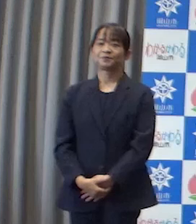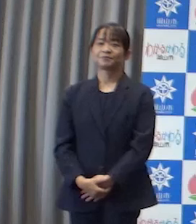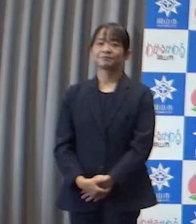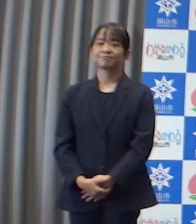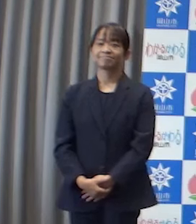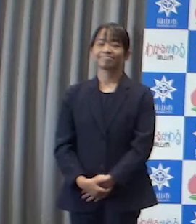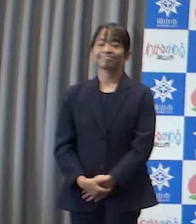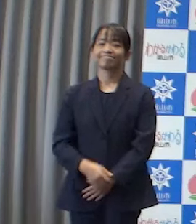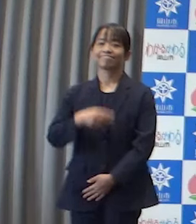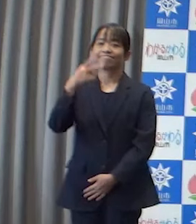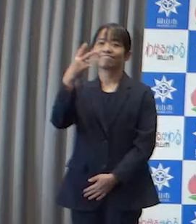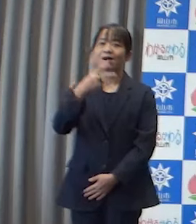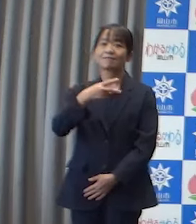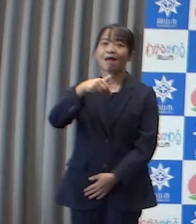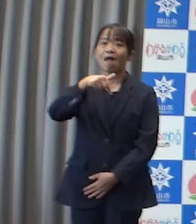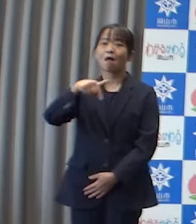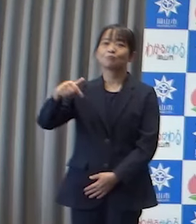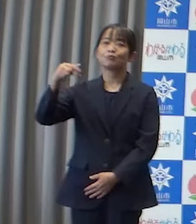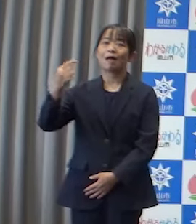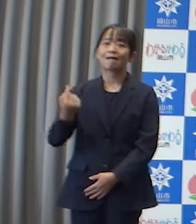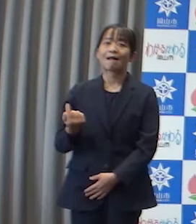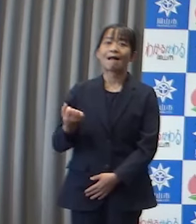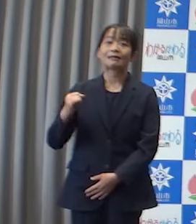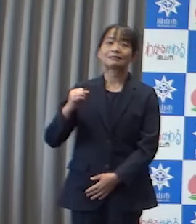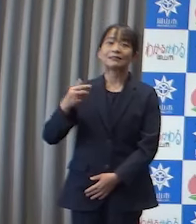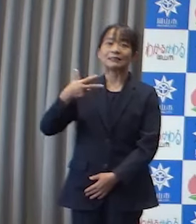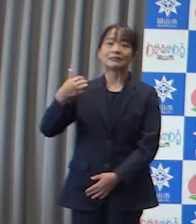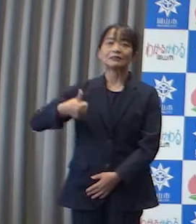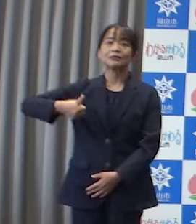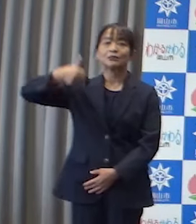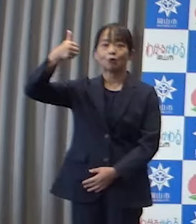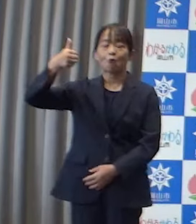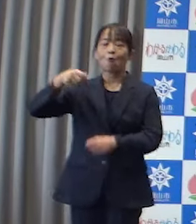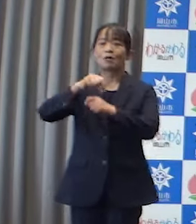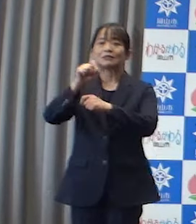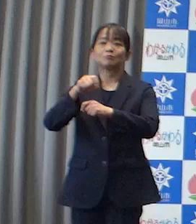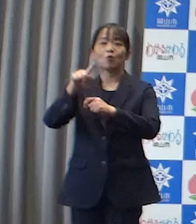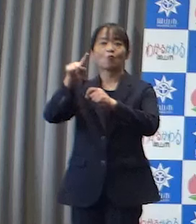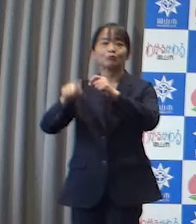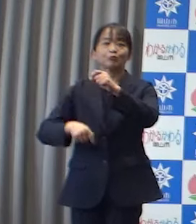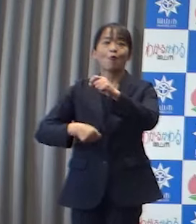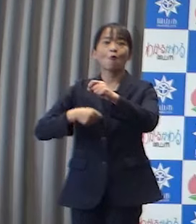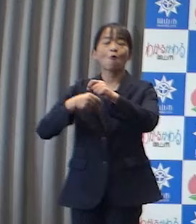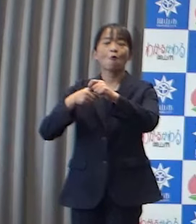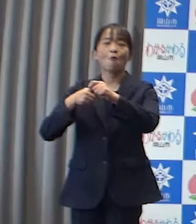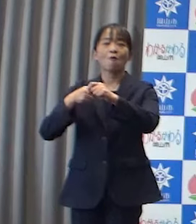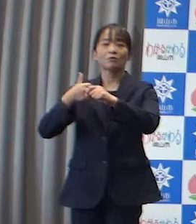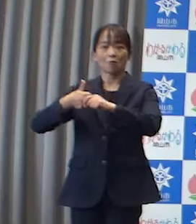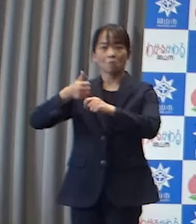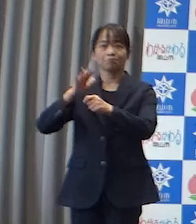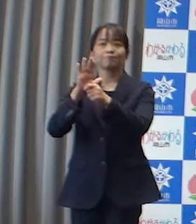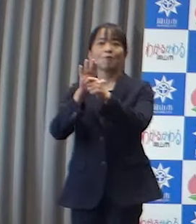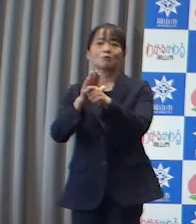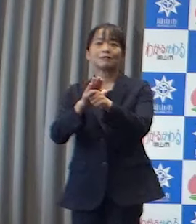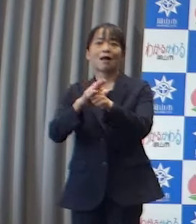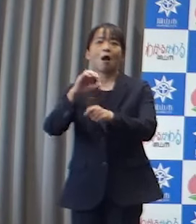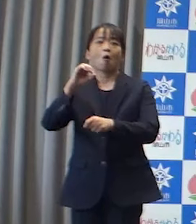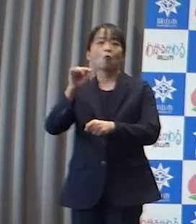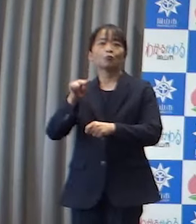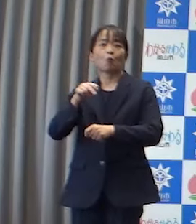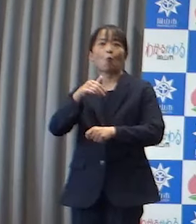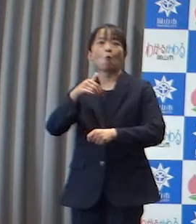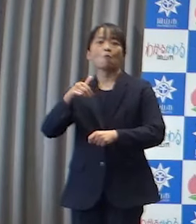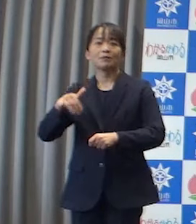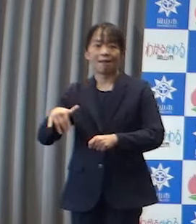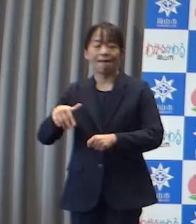ど、またブラガ市長、ユネスコの事務局長補のオットーネ氏、事務局次長のバックス氏